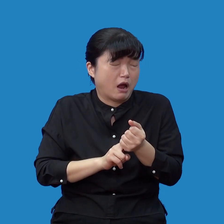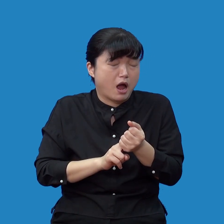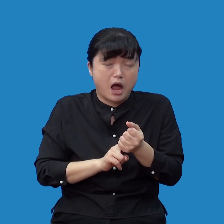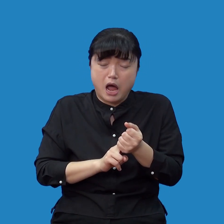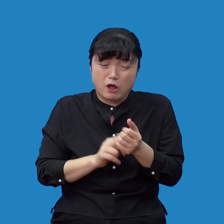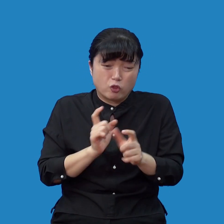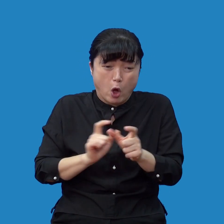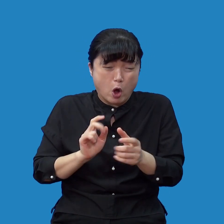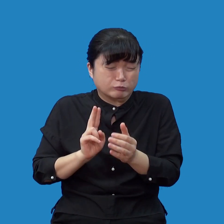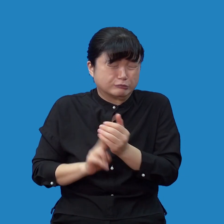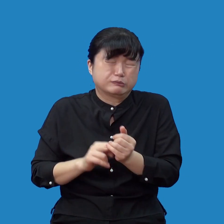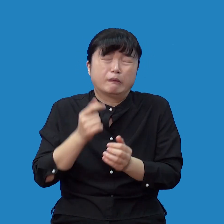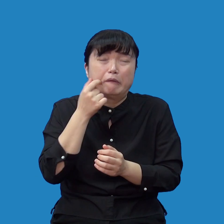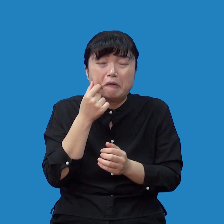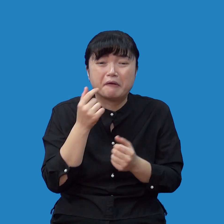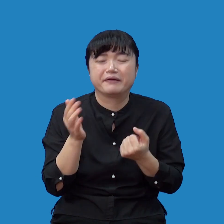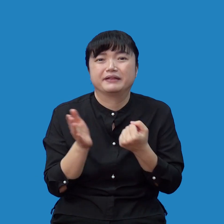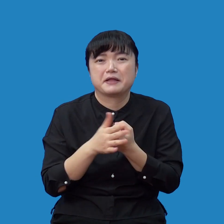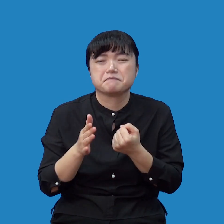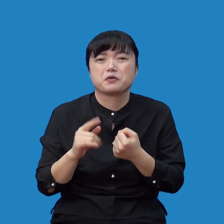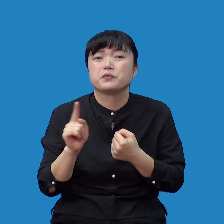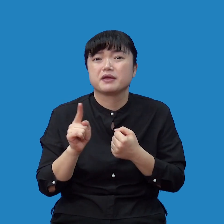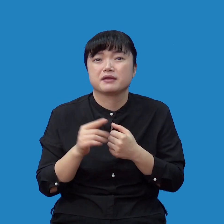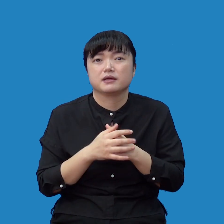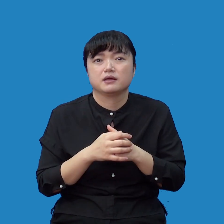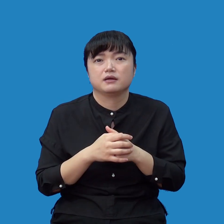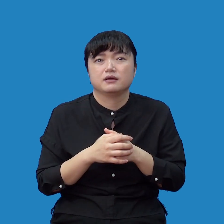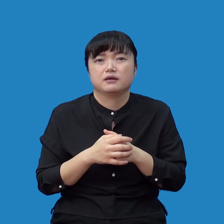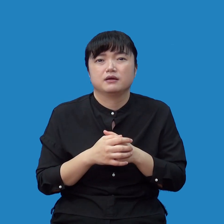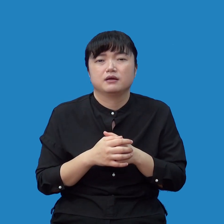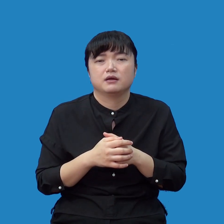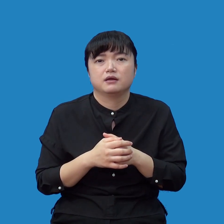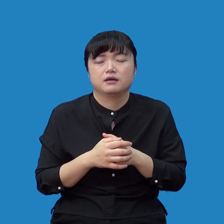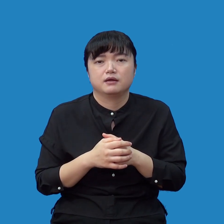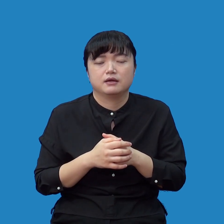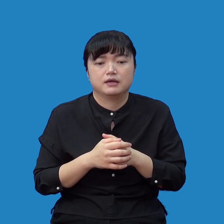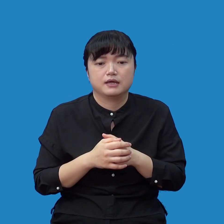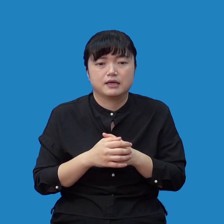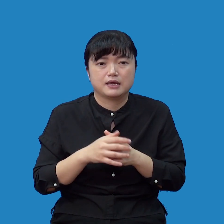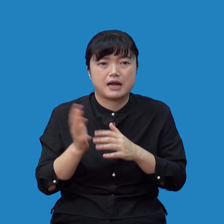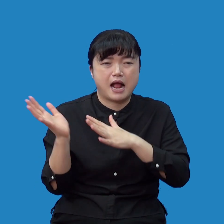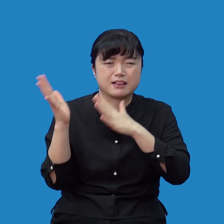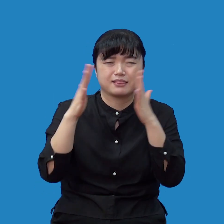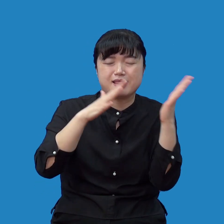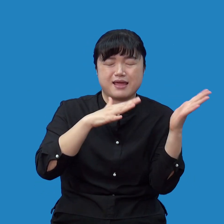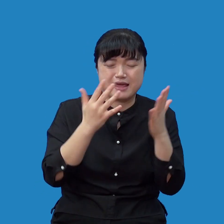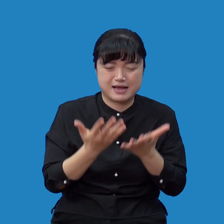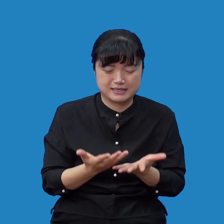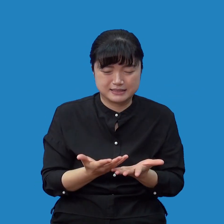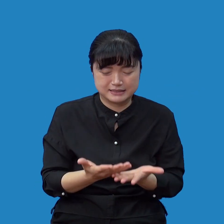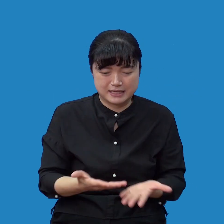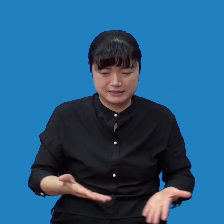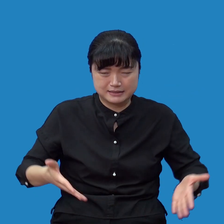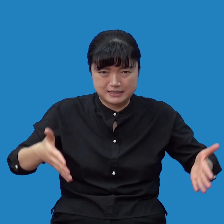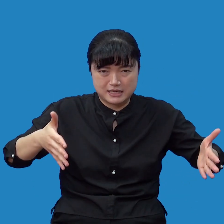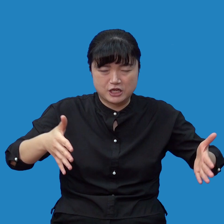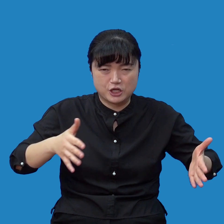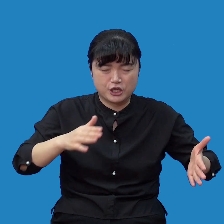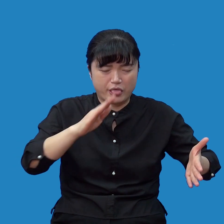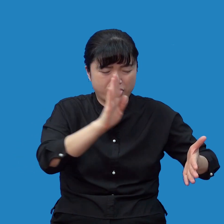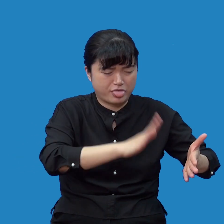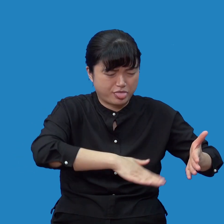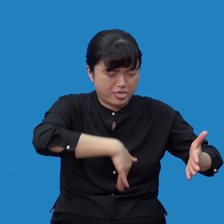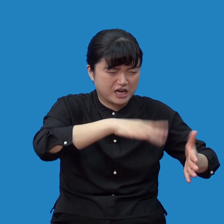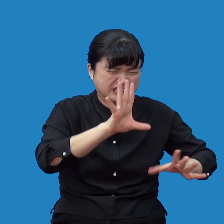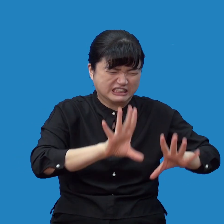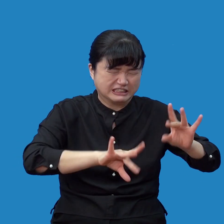없습니다. 그래서 모세의 부모가 결단을 합니다. 갈대 상자를 가져다가 거기에 역청과 나무진을 칠하고 난